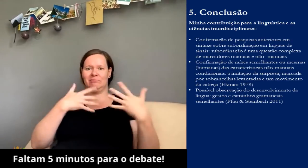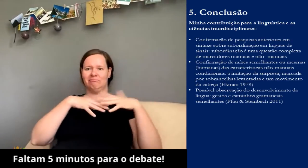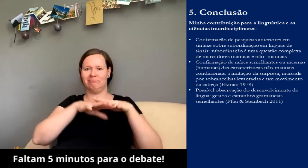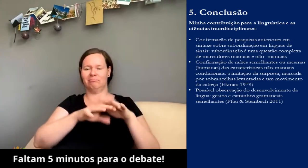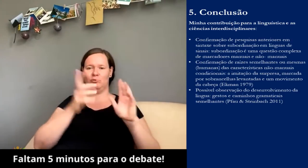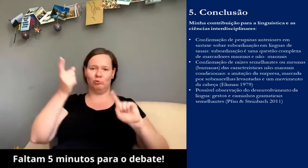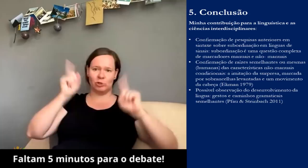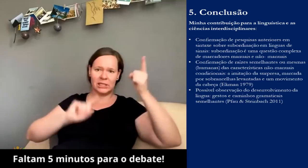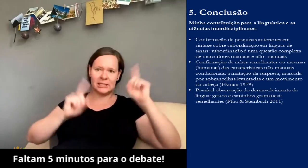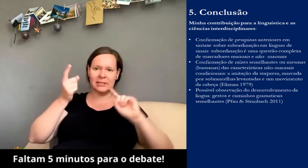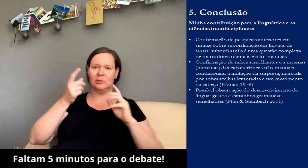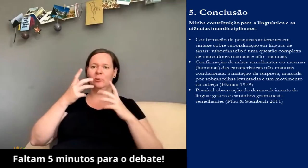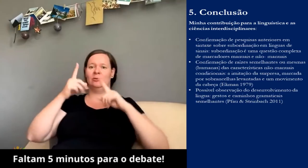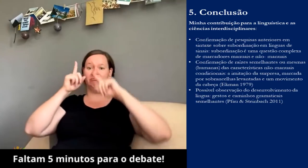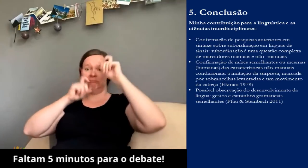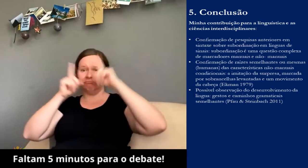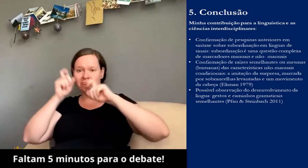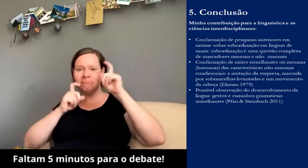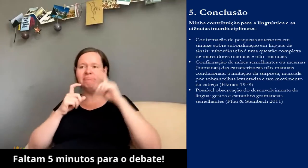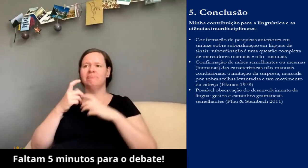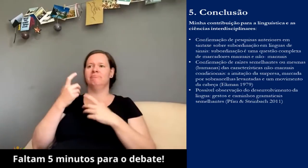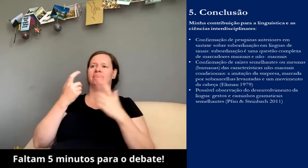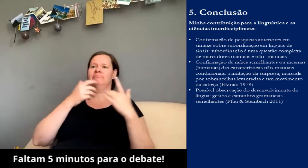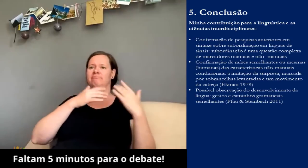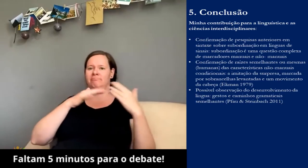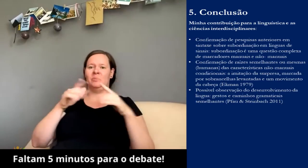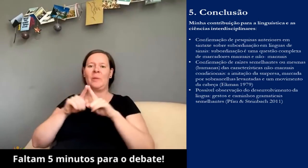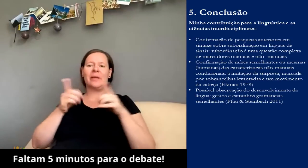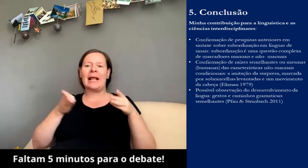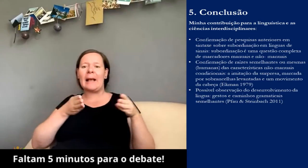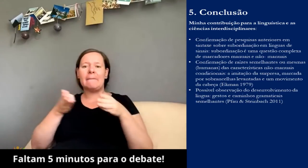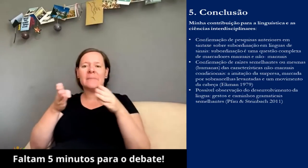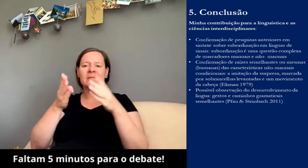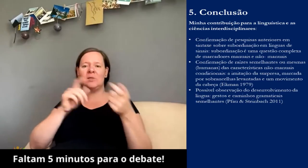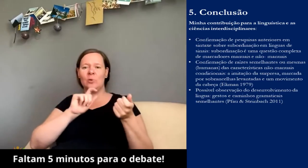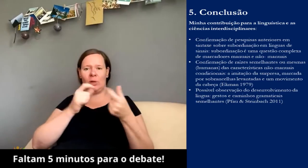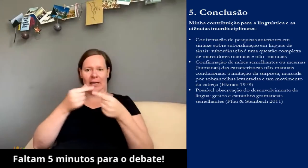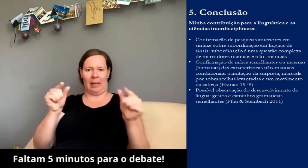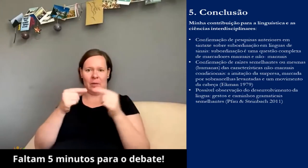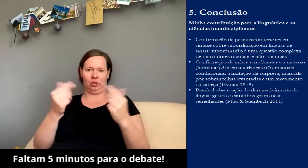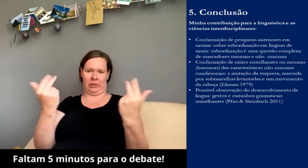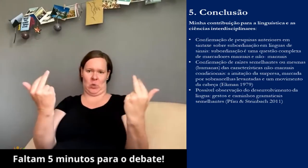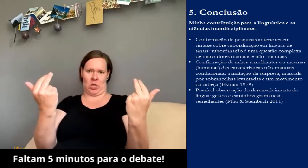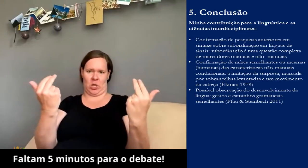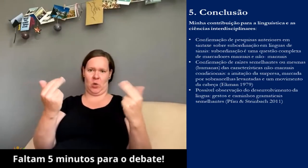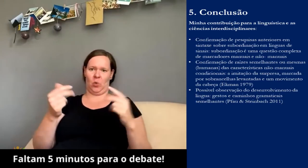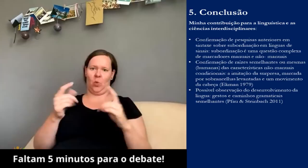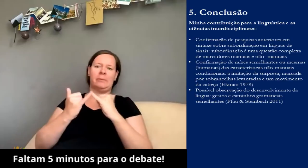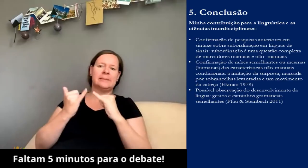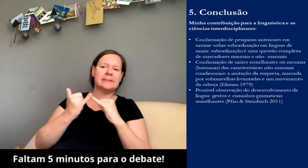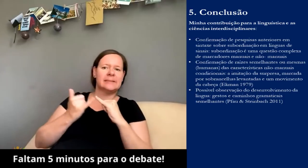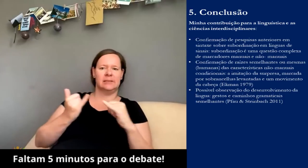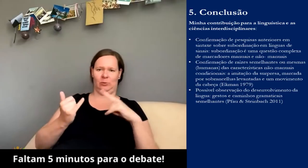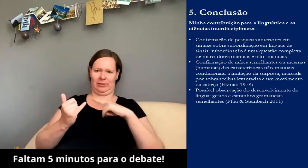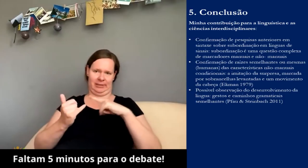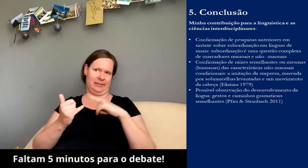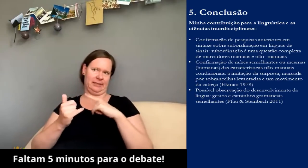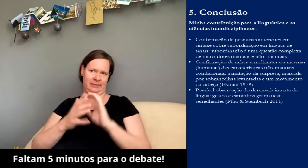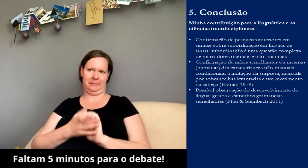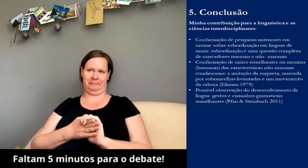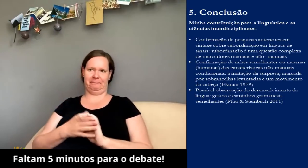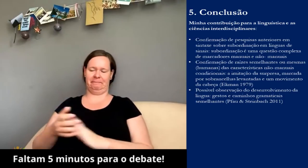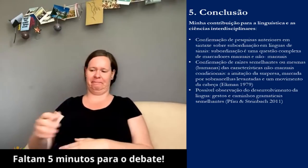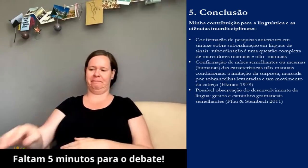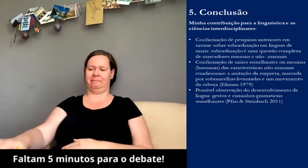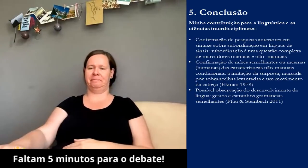gente também pode observar muitos aspectos da gramaticalização, do que é incorporado dos gestos, as marcas não manuais,